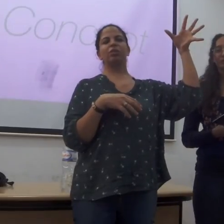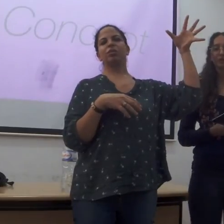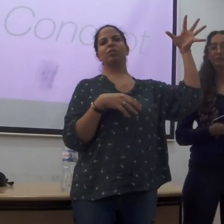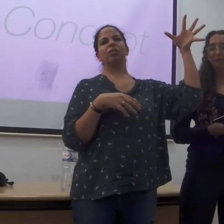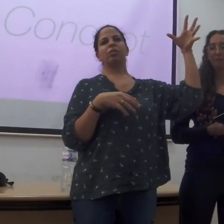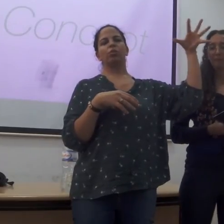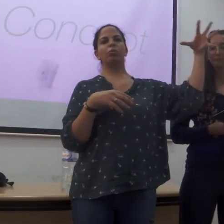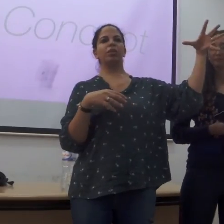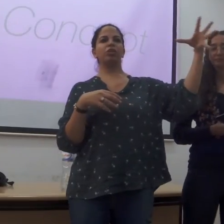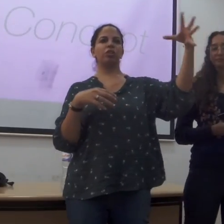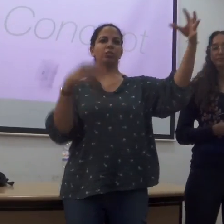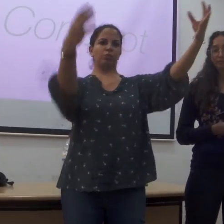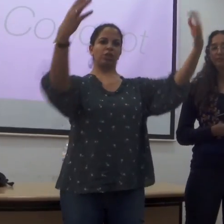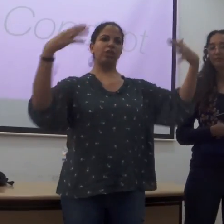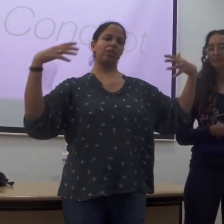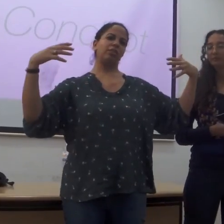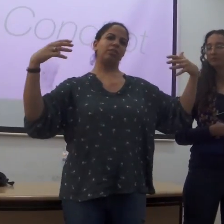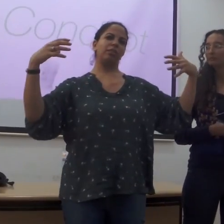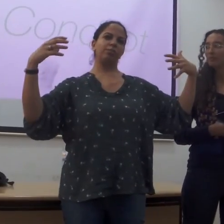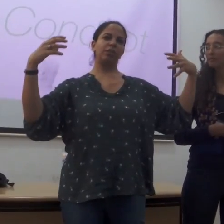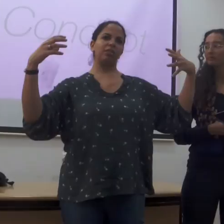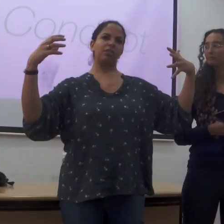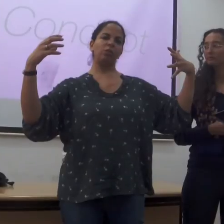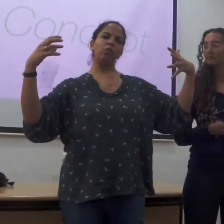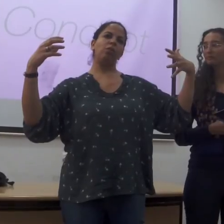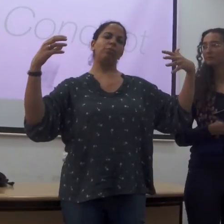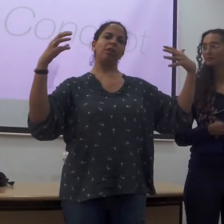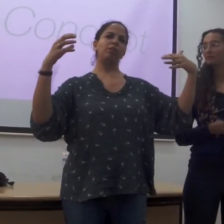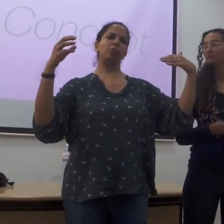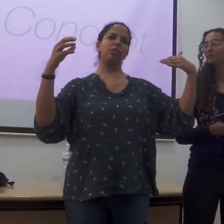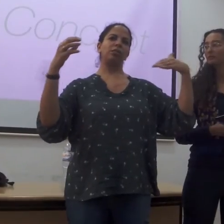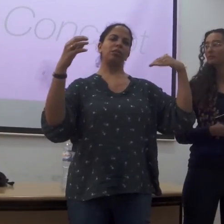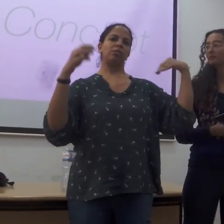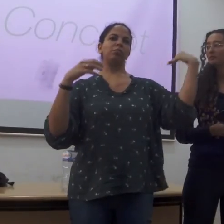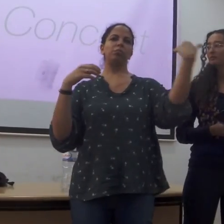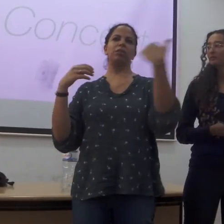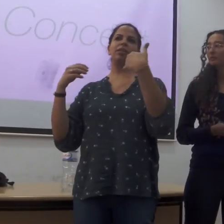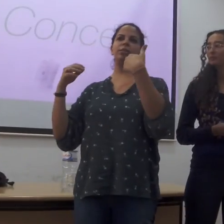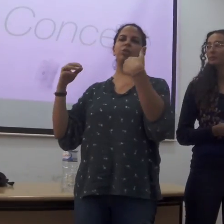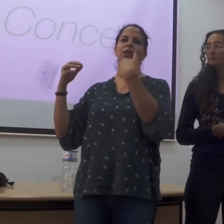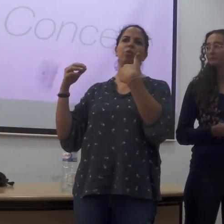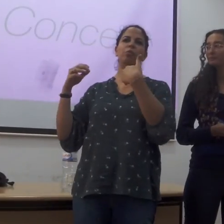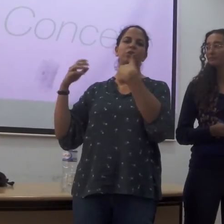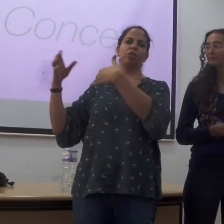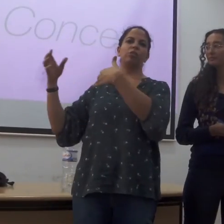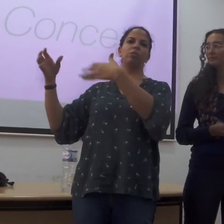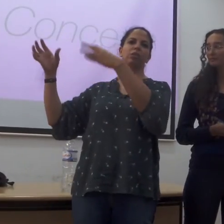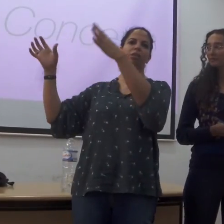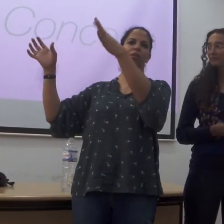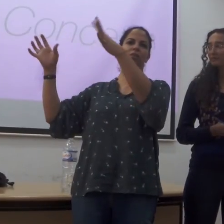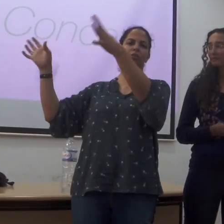ديناصور وهما يجريو جايين هربين يسيحو باغ لا سويت من تالي باش نلاوهم